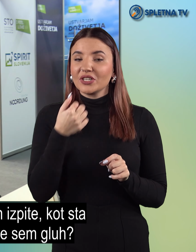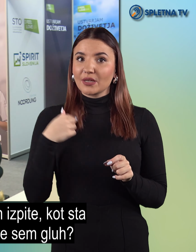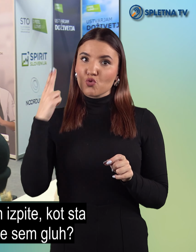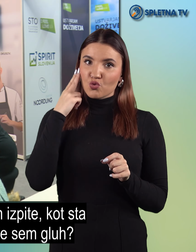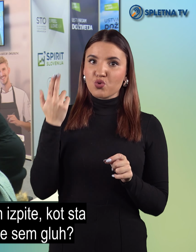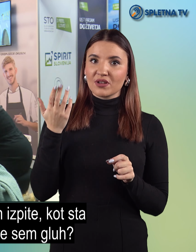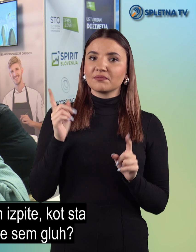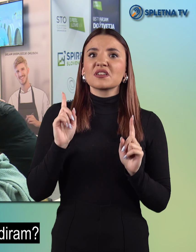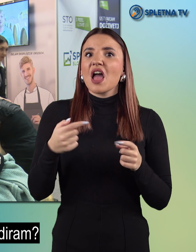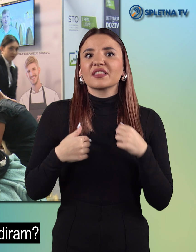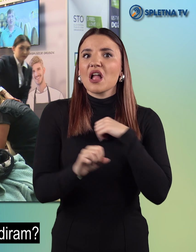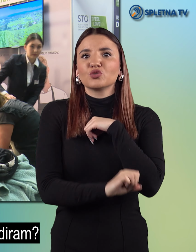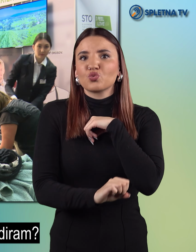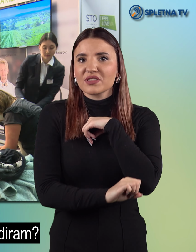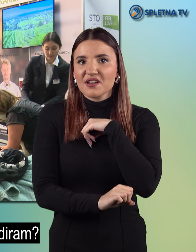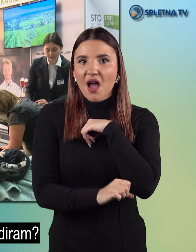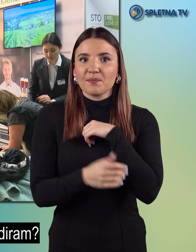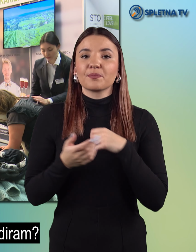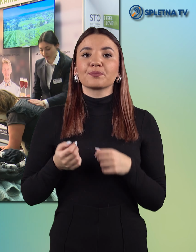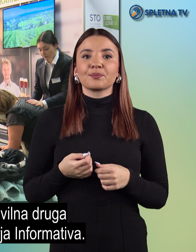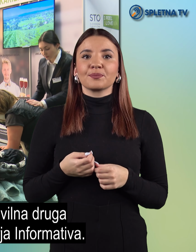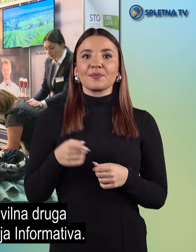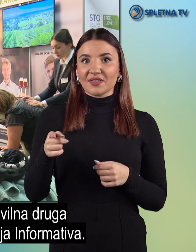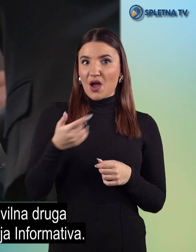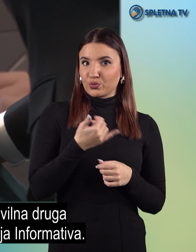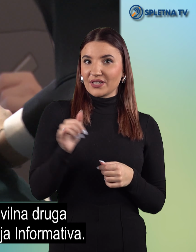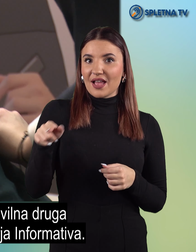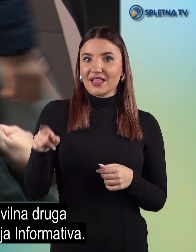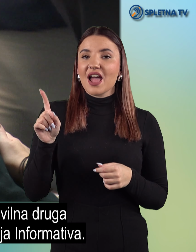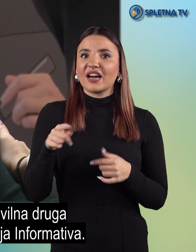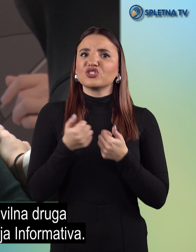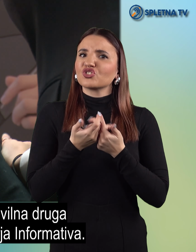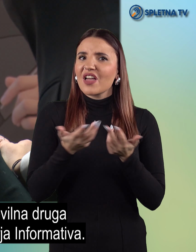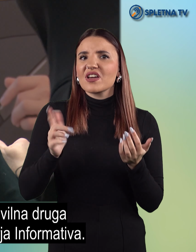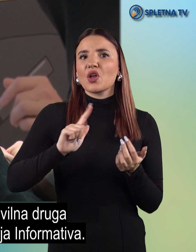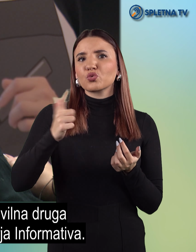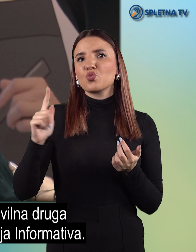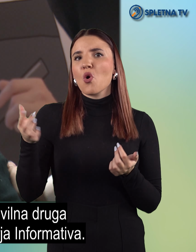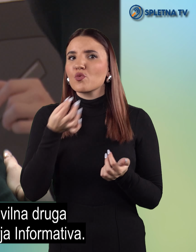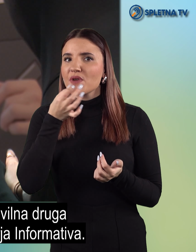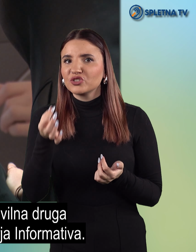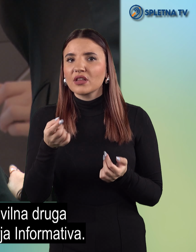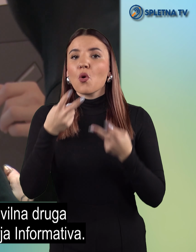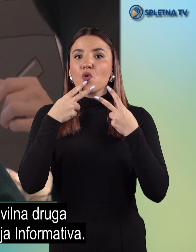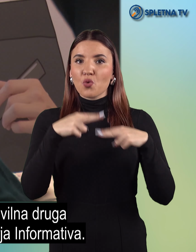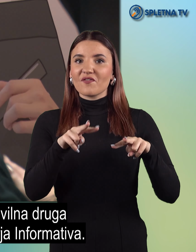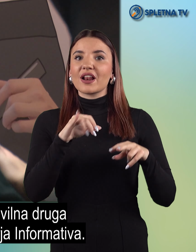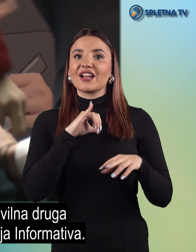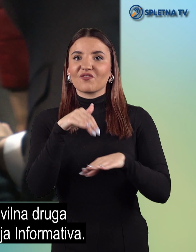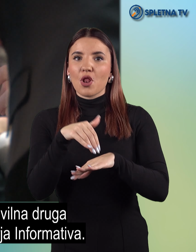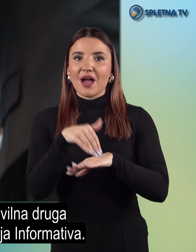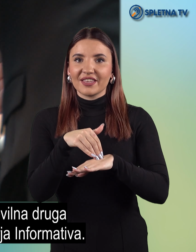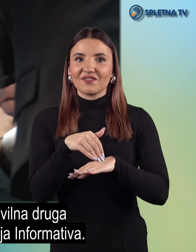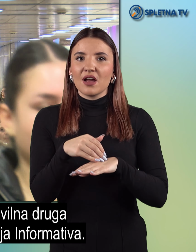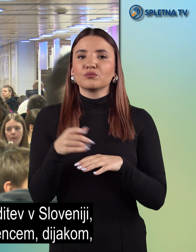gluh? Kaj naj študiram? Na vsa ta in številna druga vprašanja odgovarja